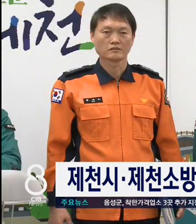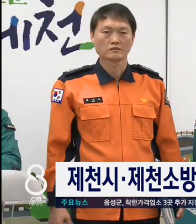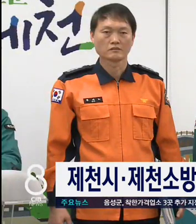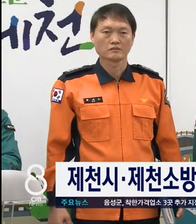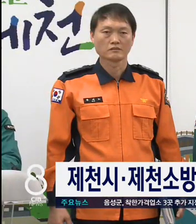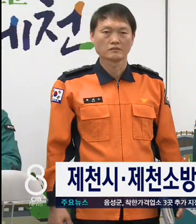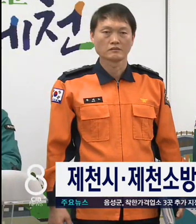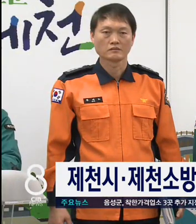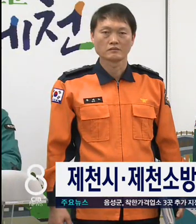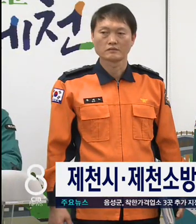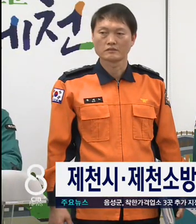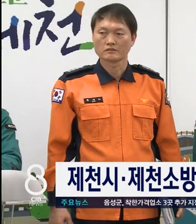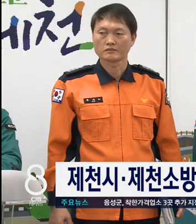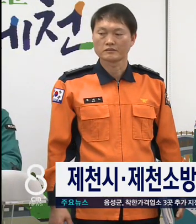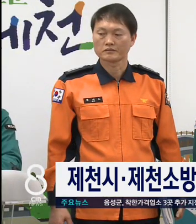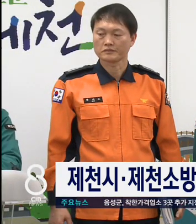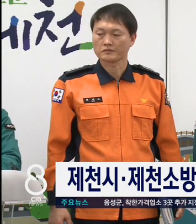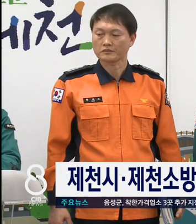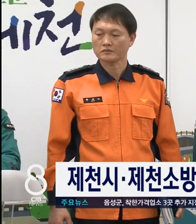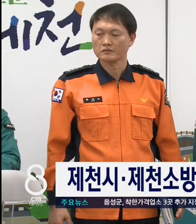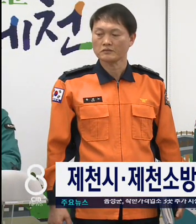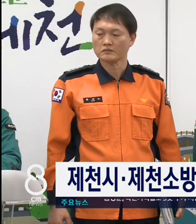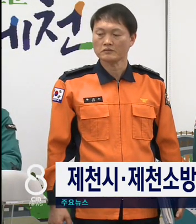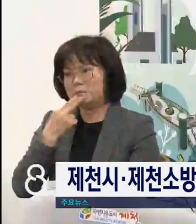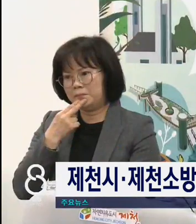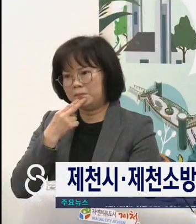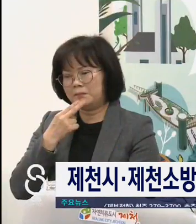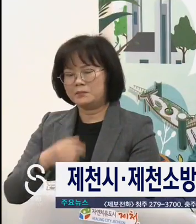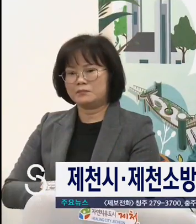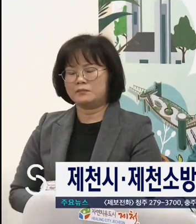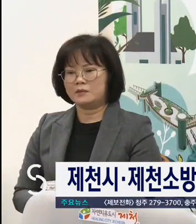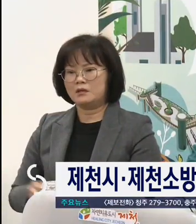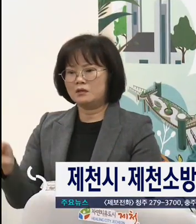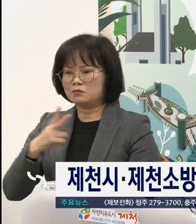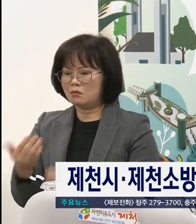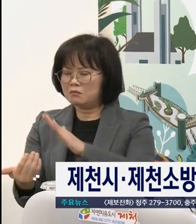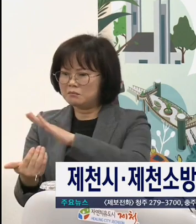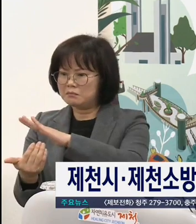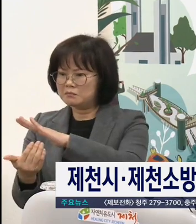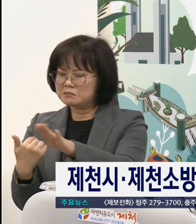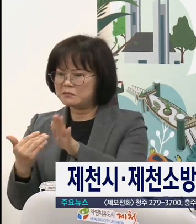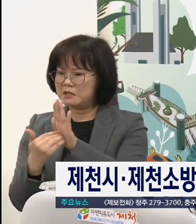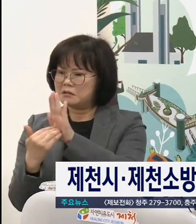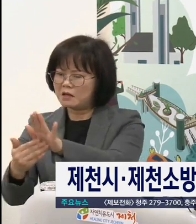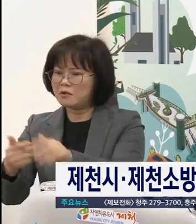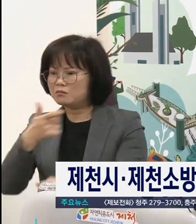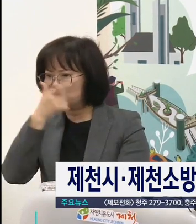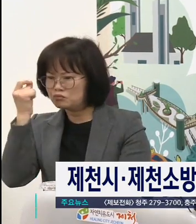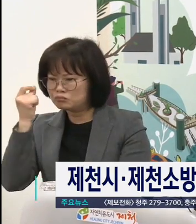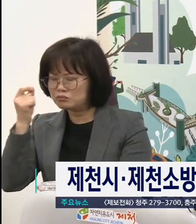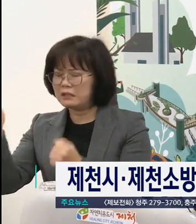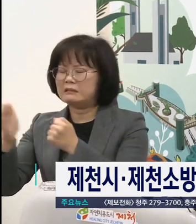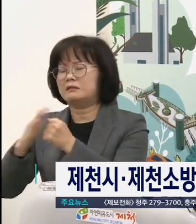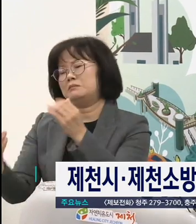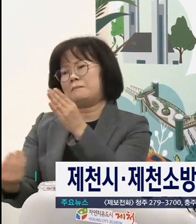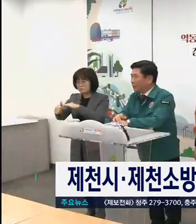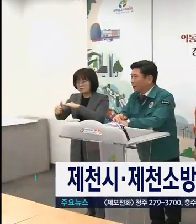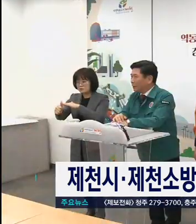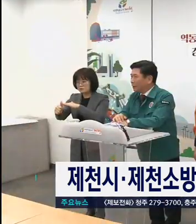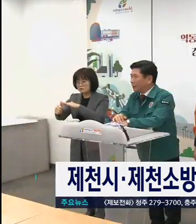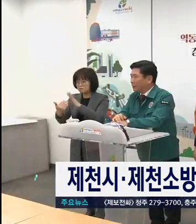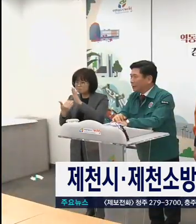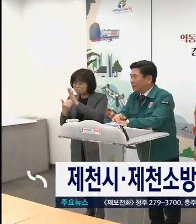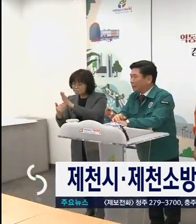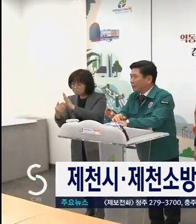수 있다며 산불 예방을 위한 시민 참여를 당부했습니다 지난해 제천시에서 발생한 산불은